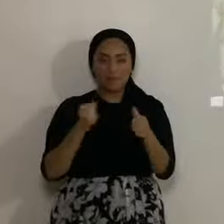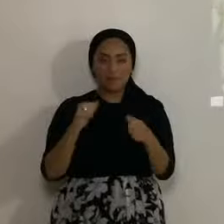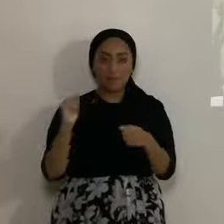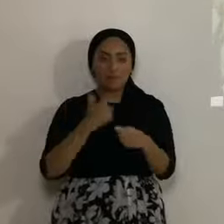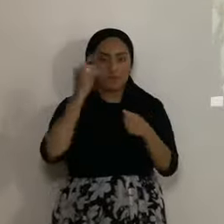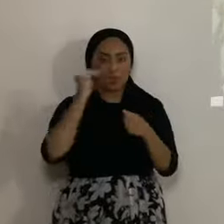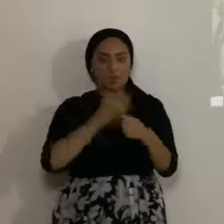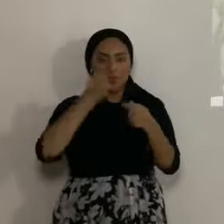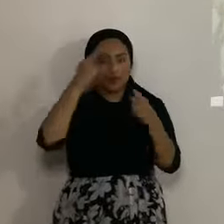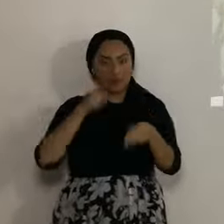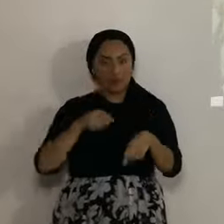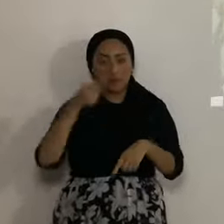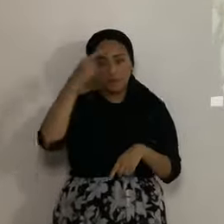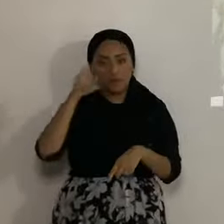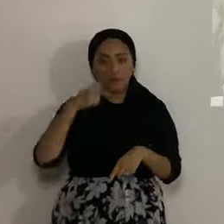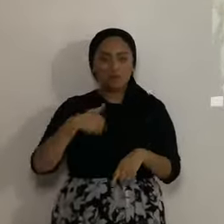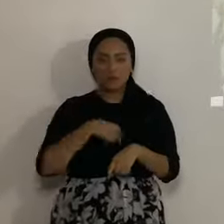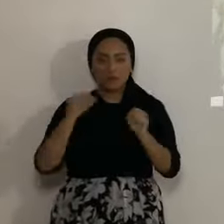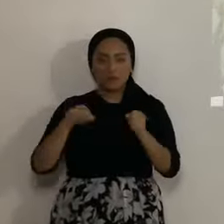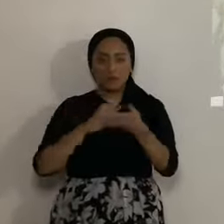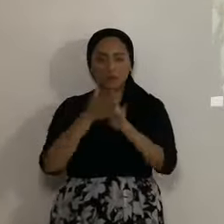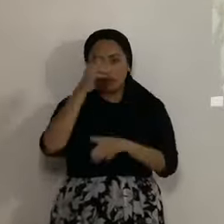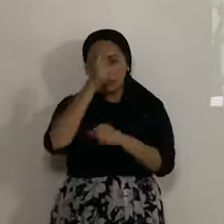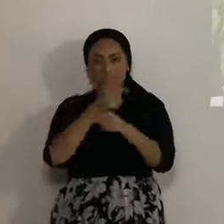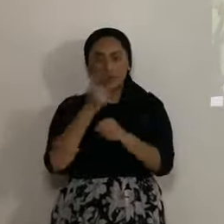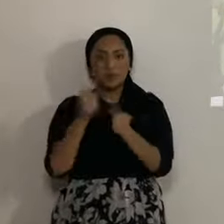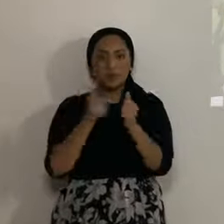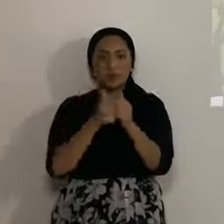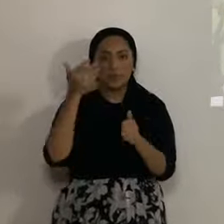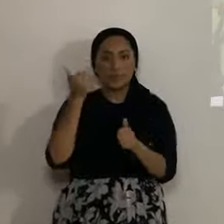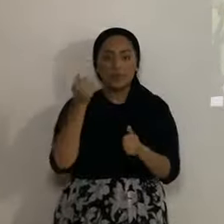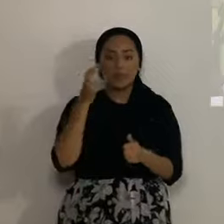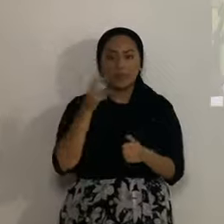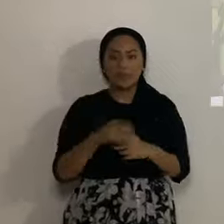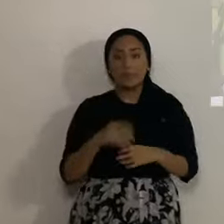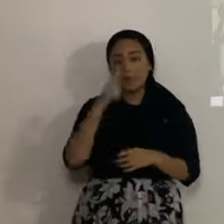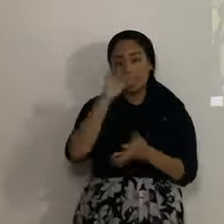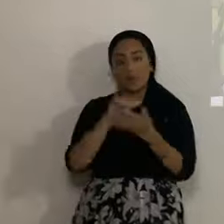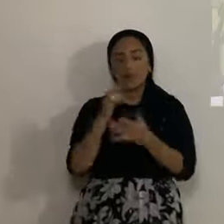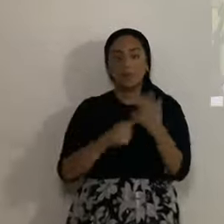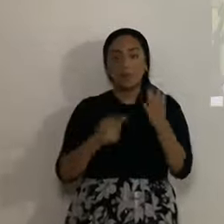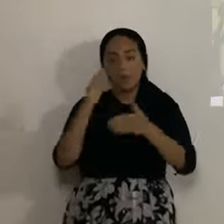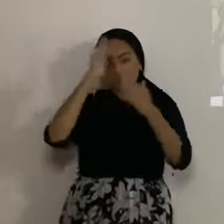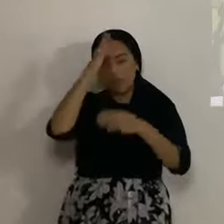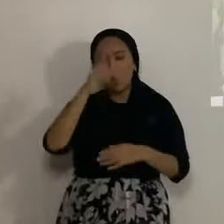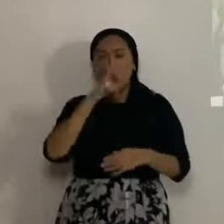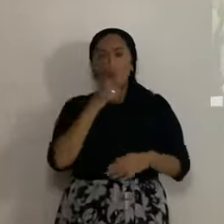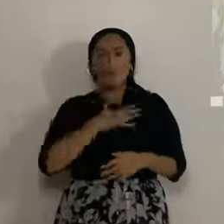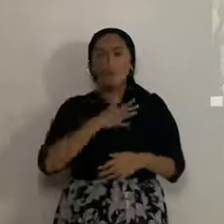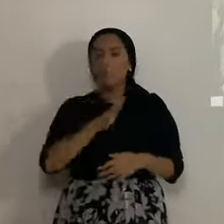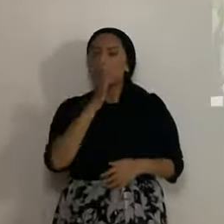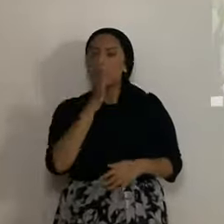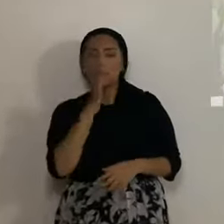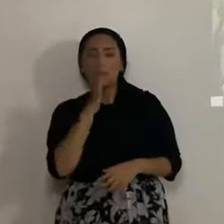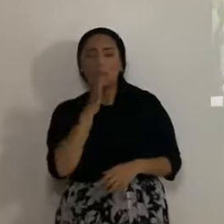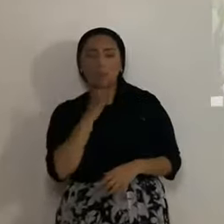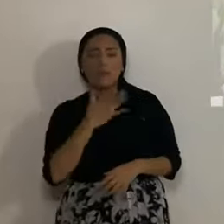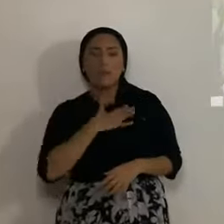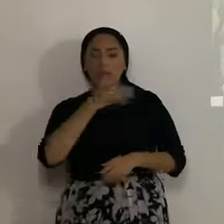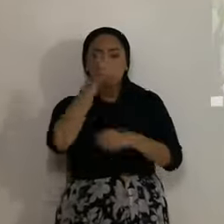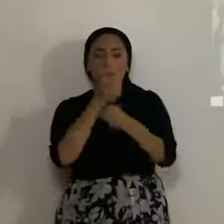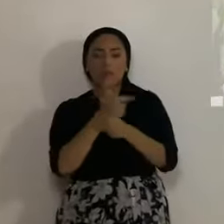todos los pactos, para que seamos hermanos en Yashra, porque eso dice el Eterno, quién es mi madre y